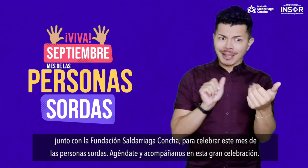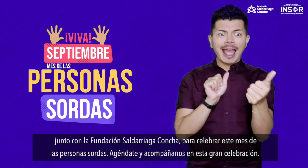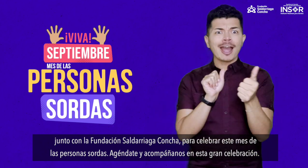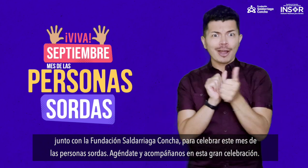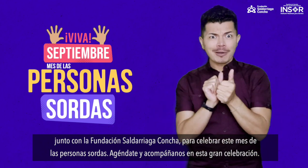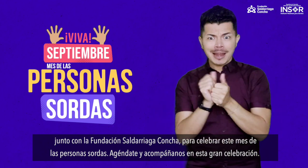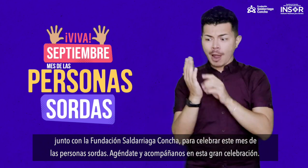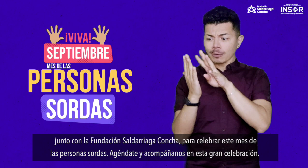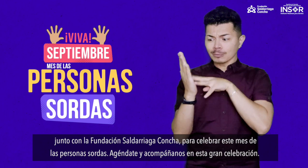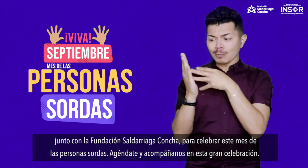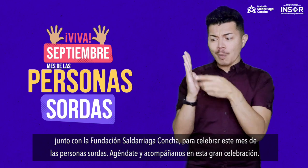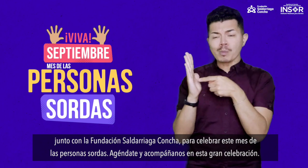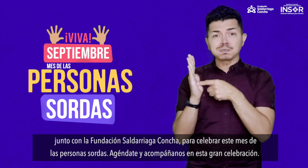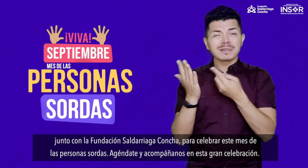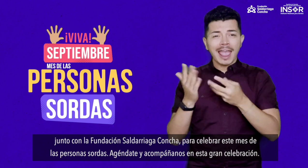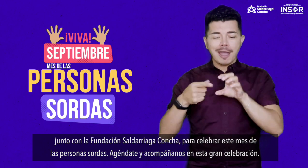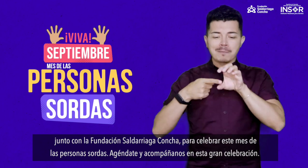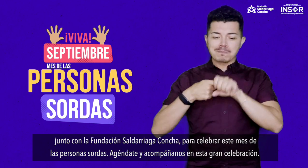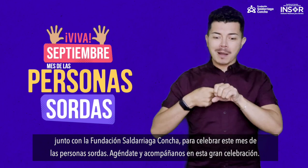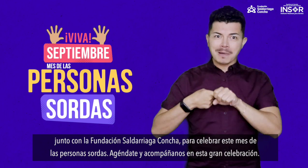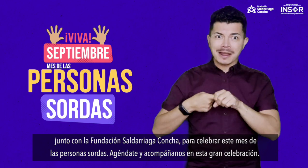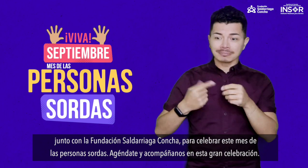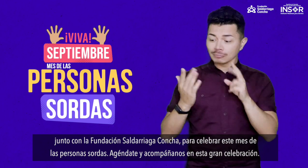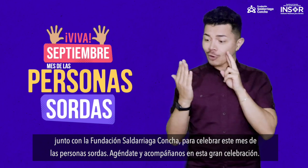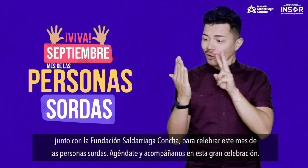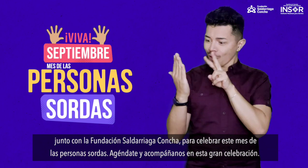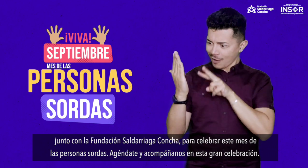Agéndate y acompáñanos en esta gran celebración.